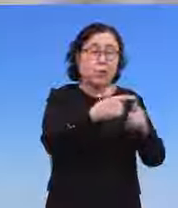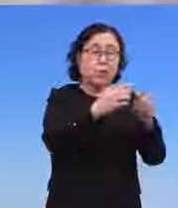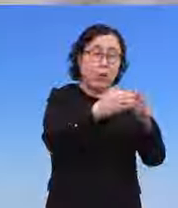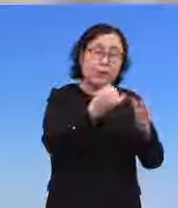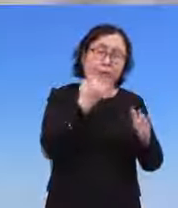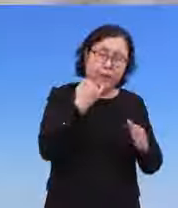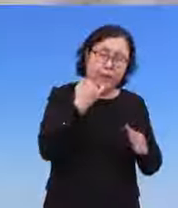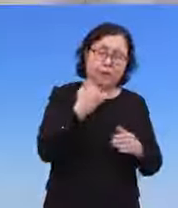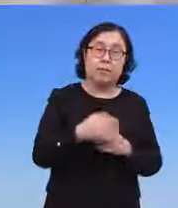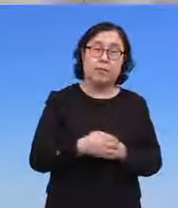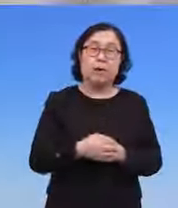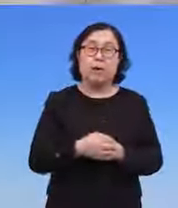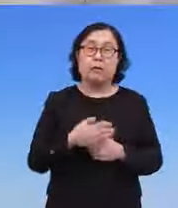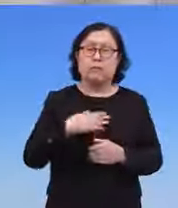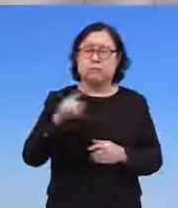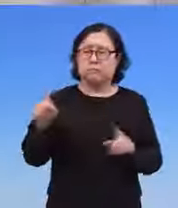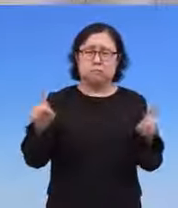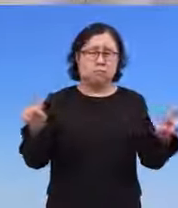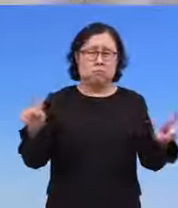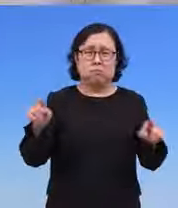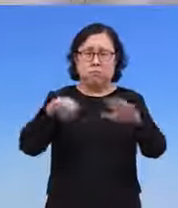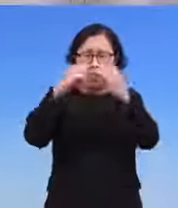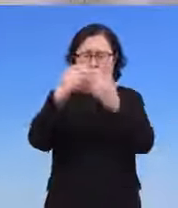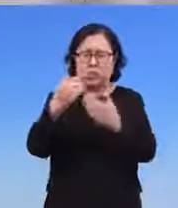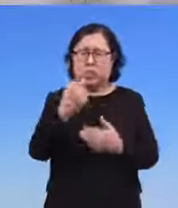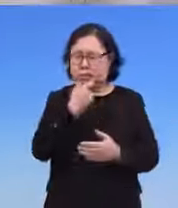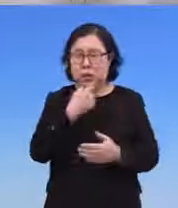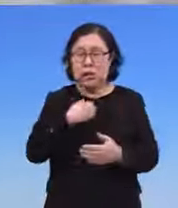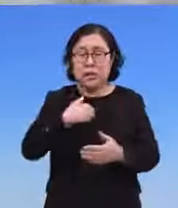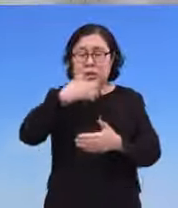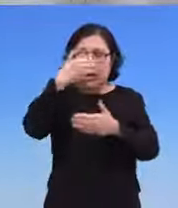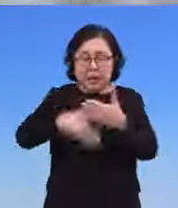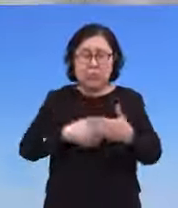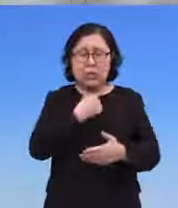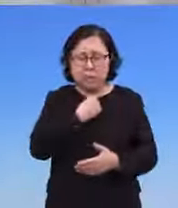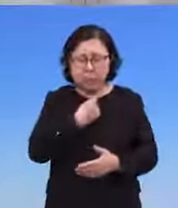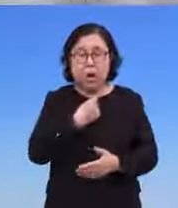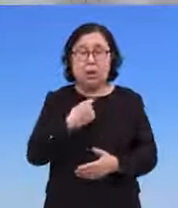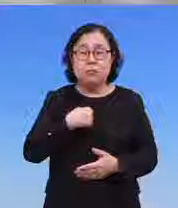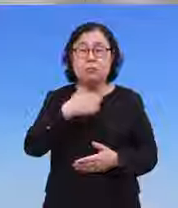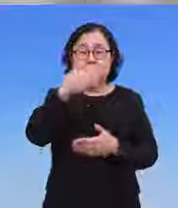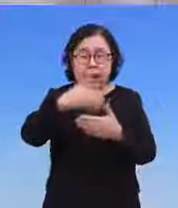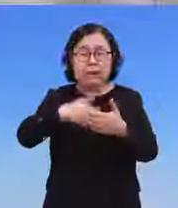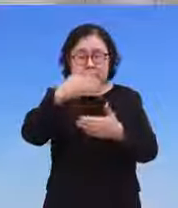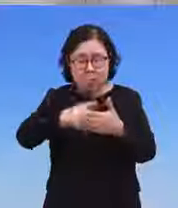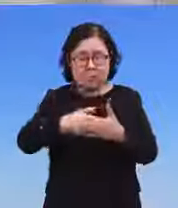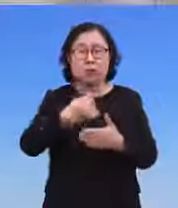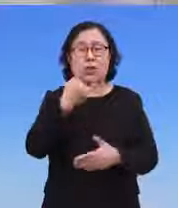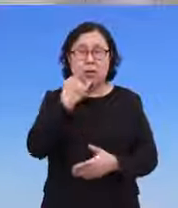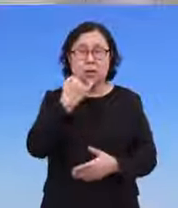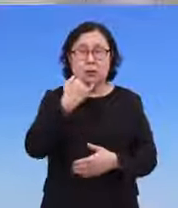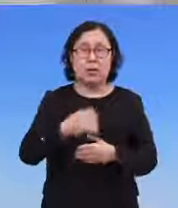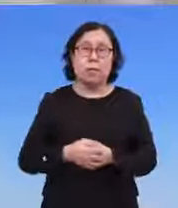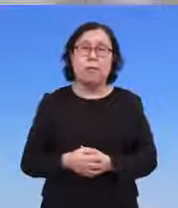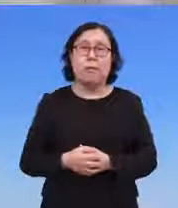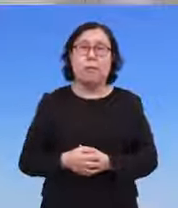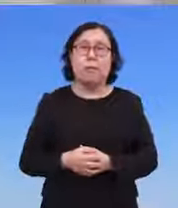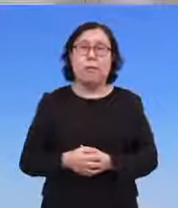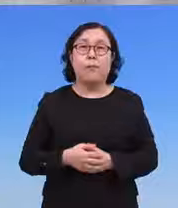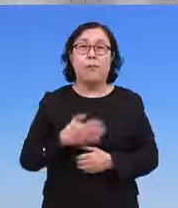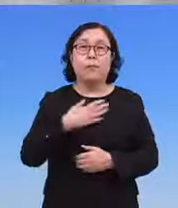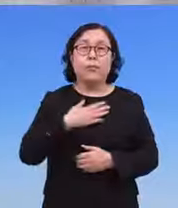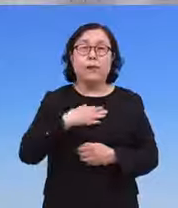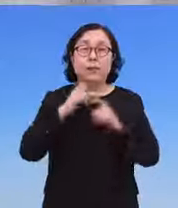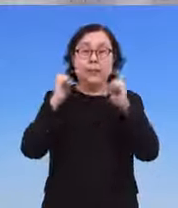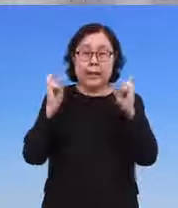작은 교회로 가셔도 됩니다. 또 나는 이것도 싫고 저것도 싫다. 남겠다. 그 남으시면 돼요. 그 남으시면 되는 거예요.